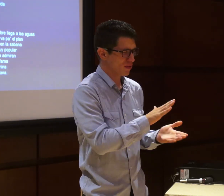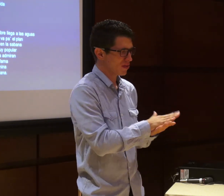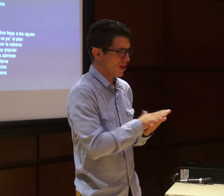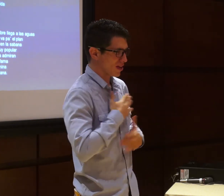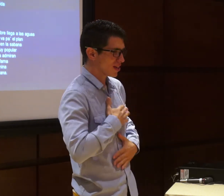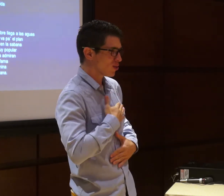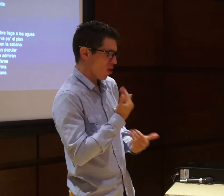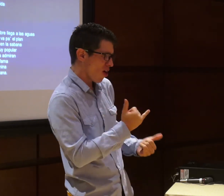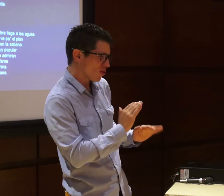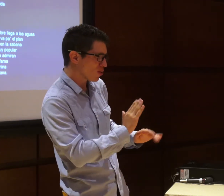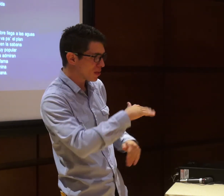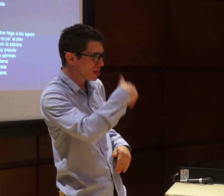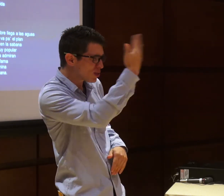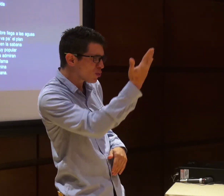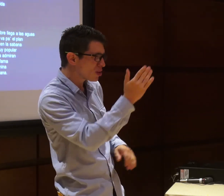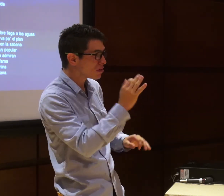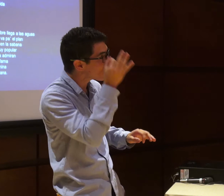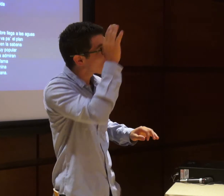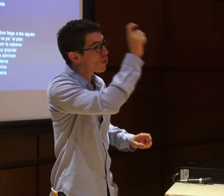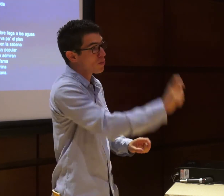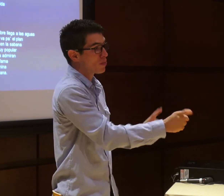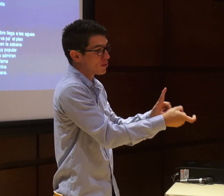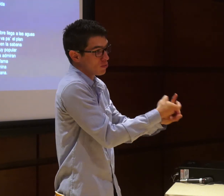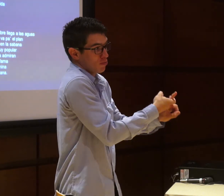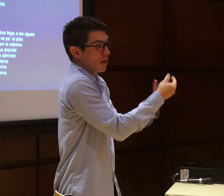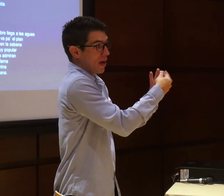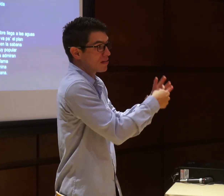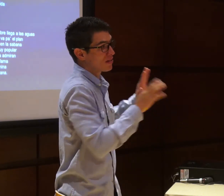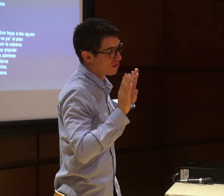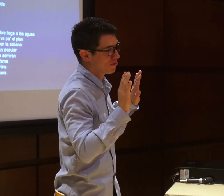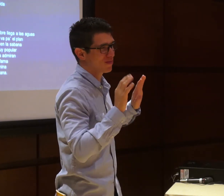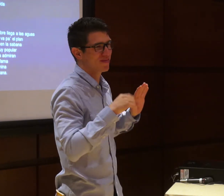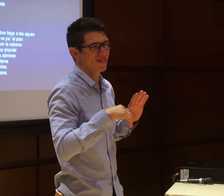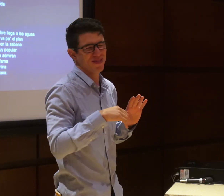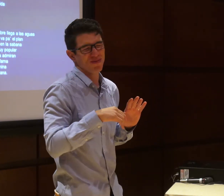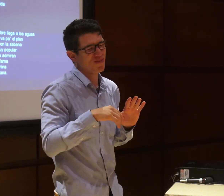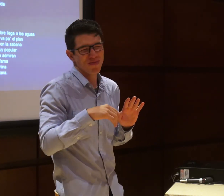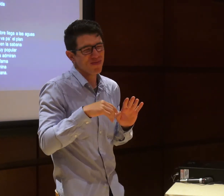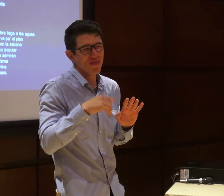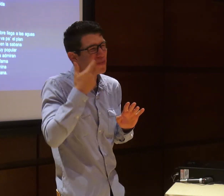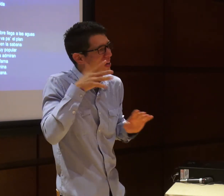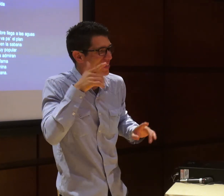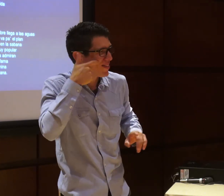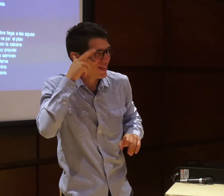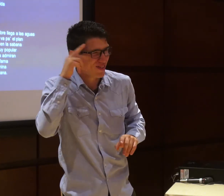Recuerdo que el hijo nos comentaba algo muy curioso, que siempre las jovencitas buscaban